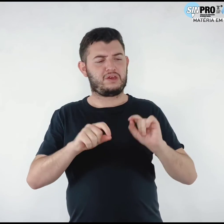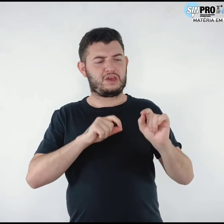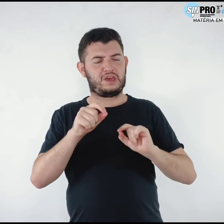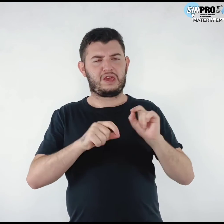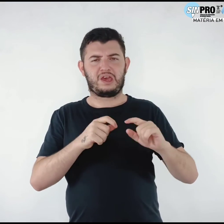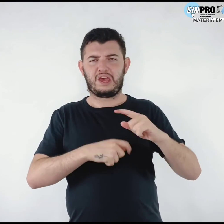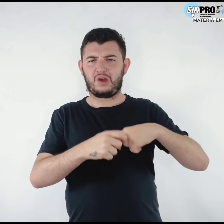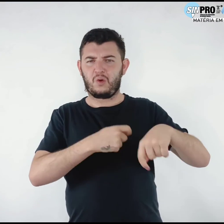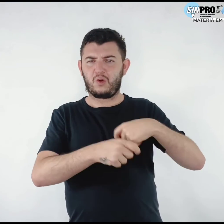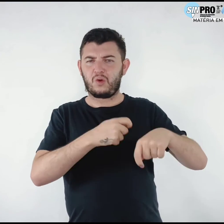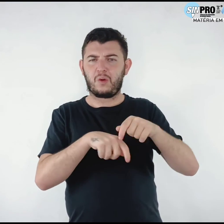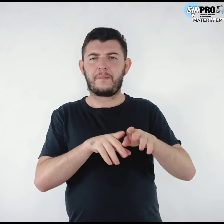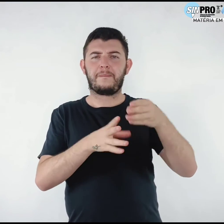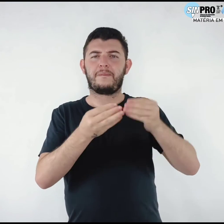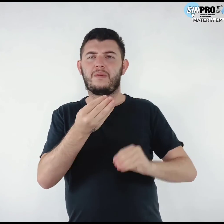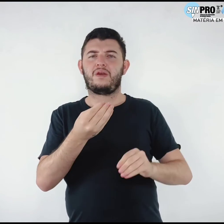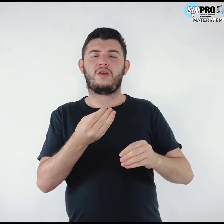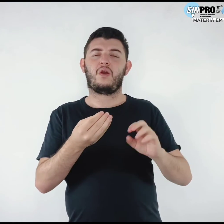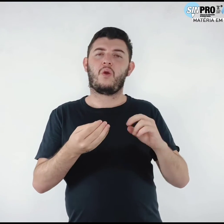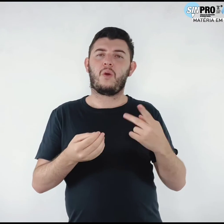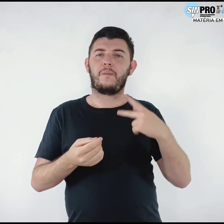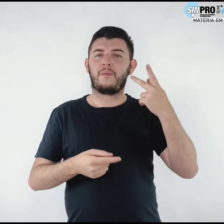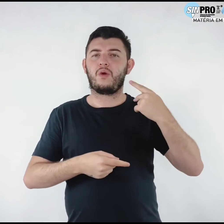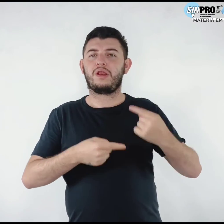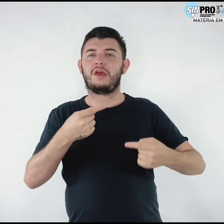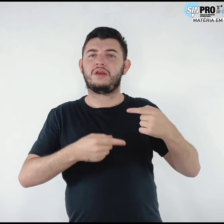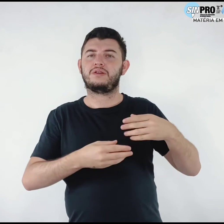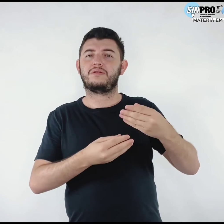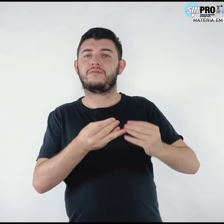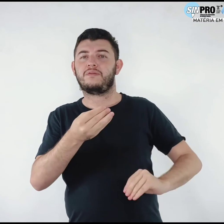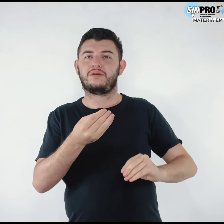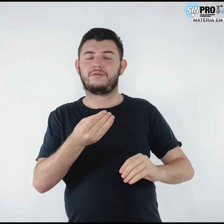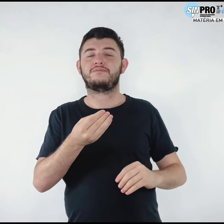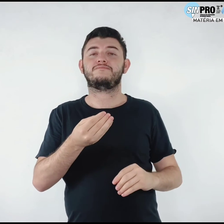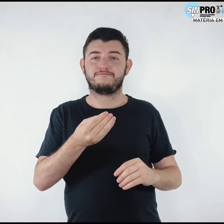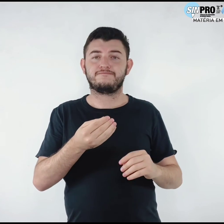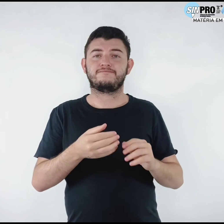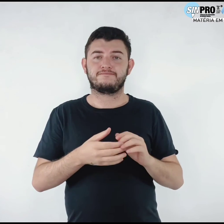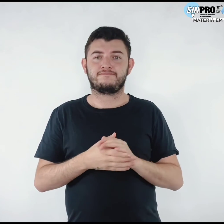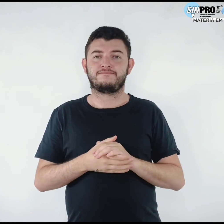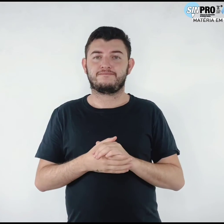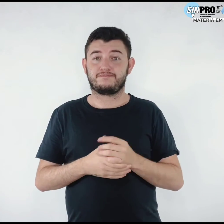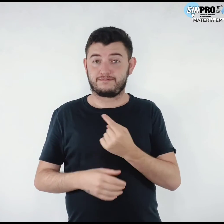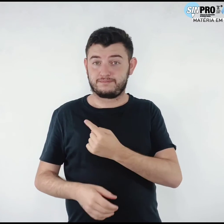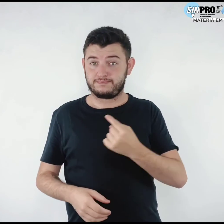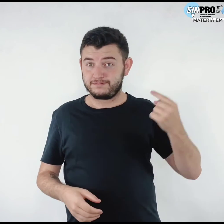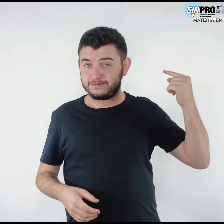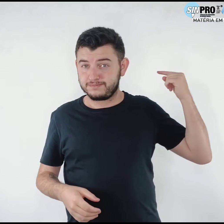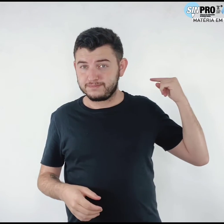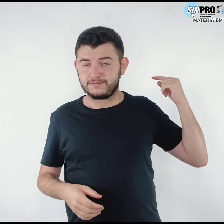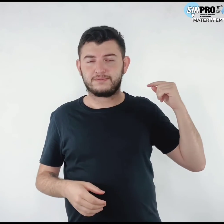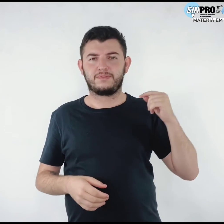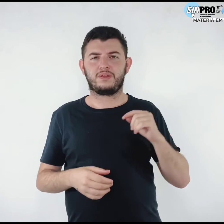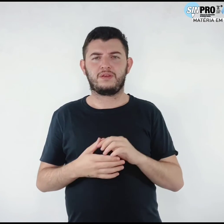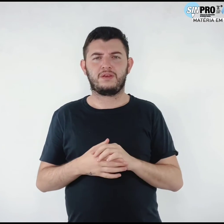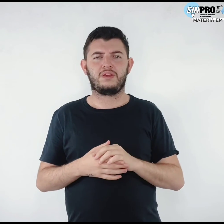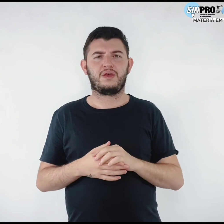e político com suas próprias vestimentas. Na época, travestiu-se de